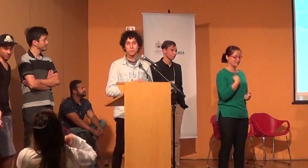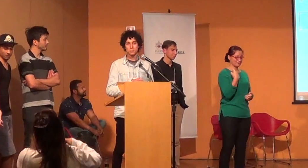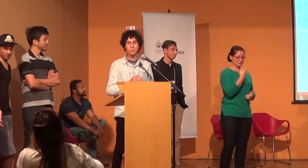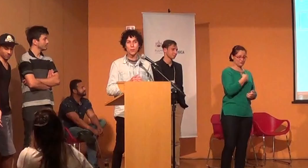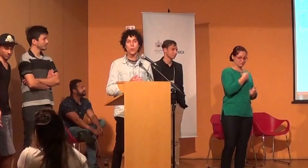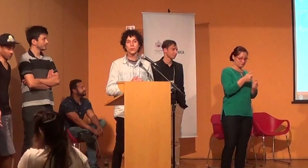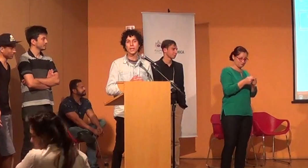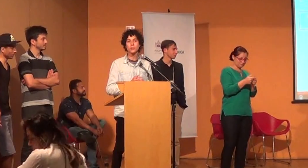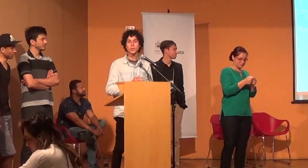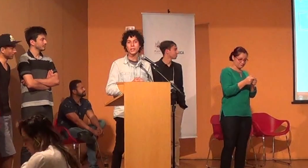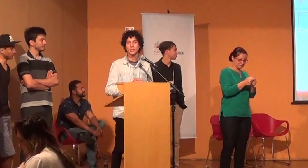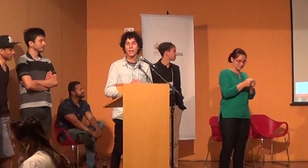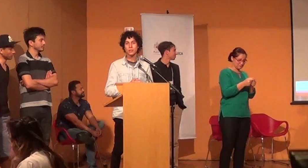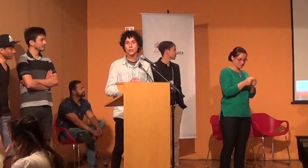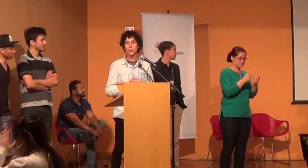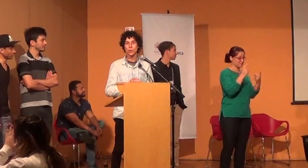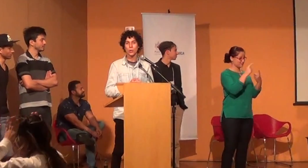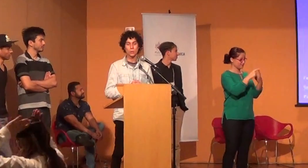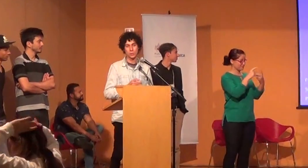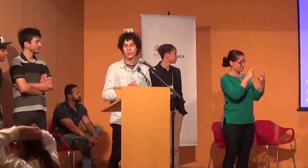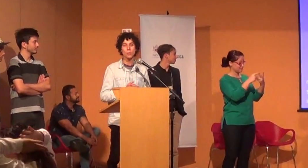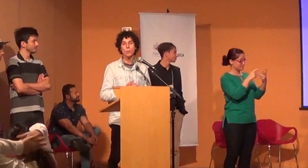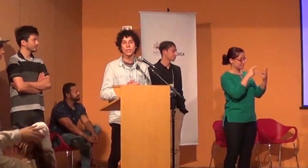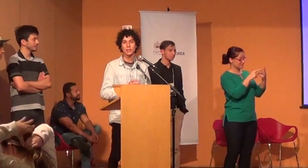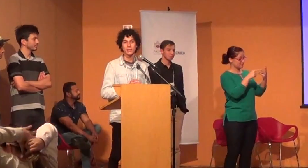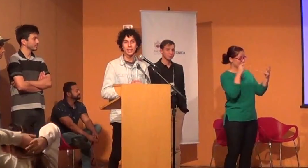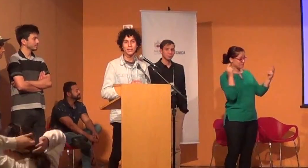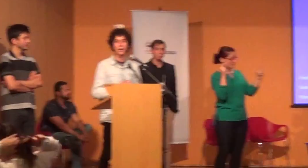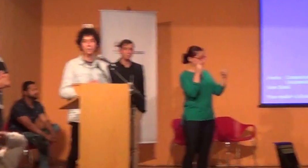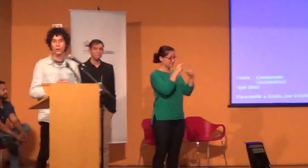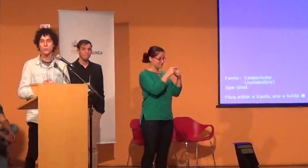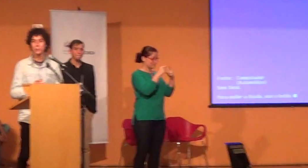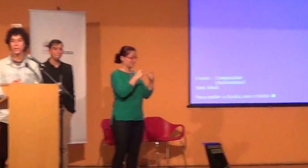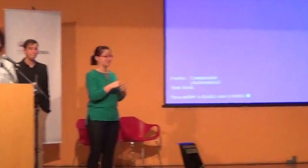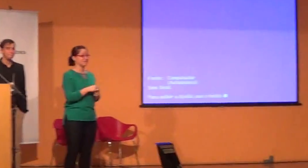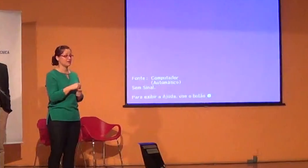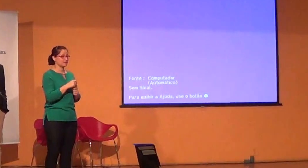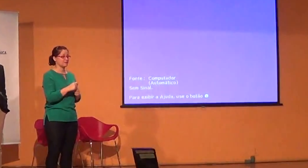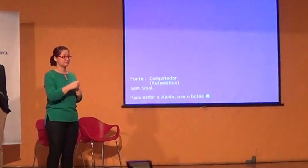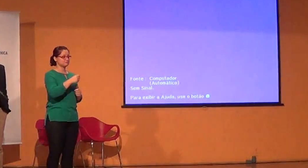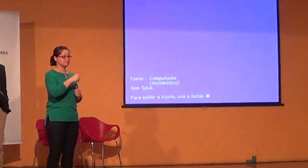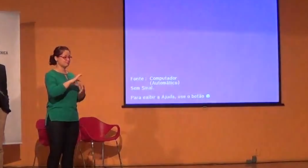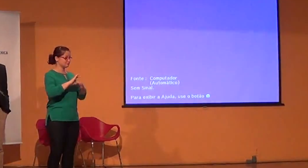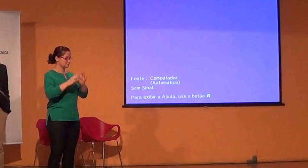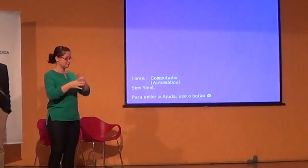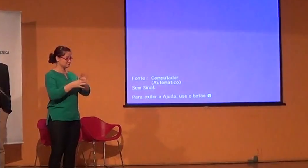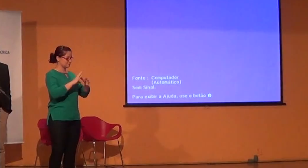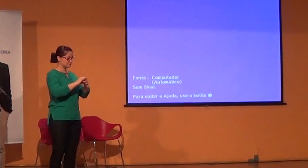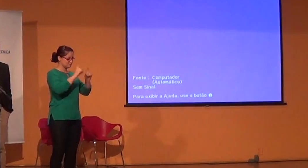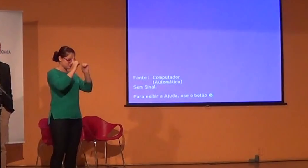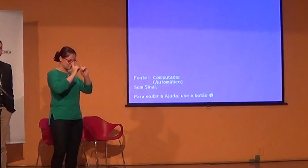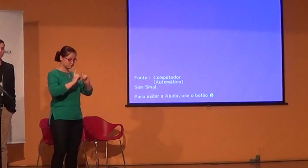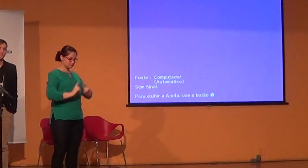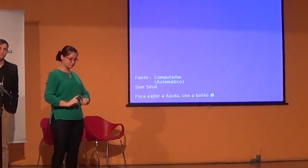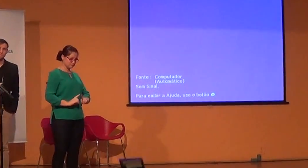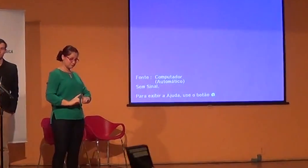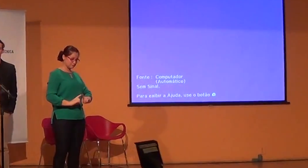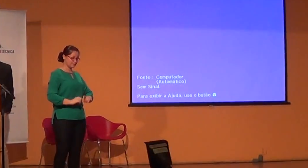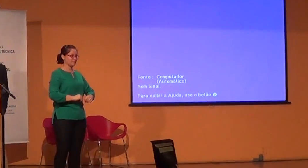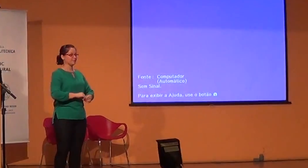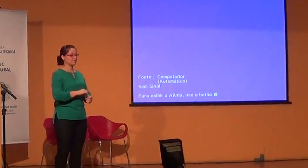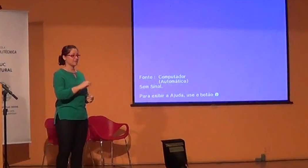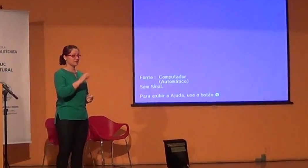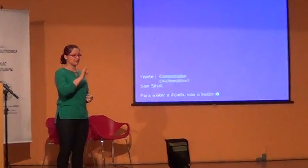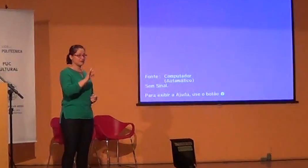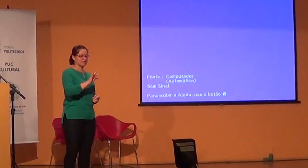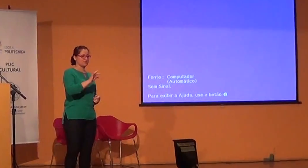ele pegou três modalidades do... Quer dizer, uma modalidade da Paralimpíada, que é o triatlon. Daí, nessas três, nós